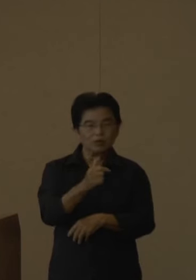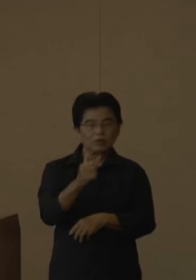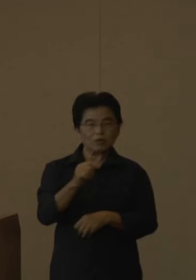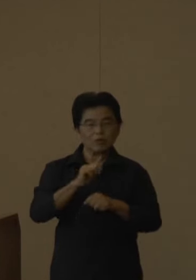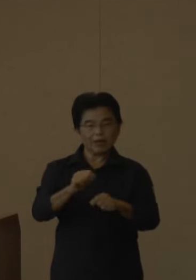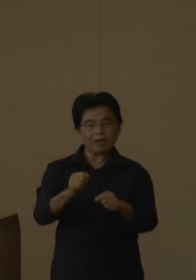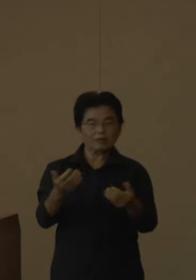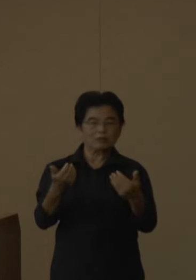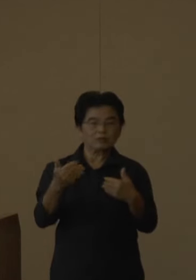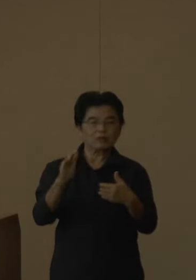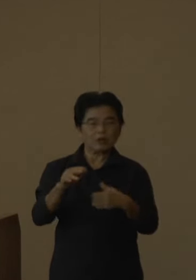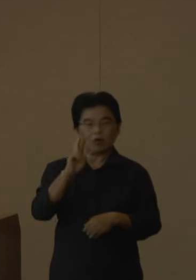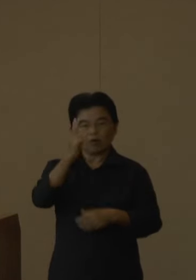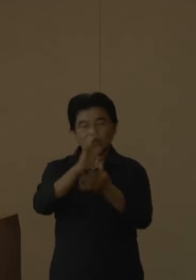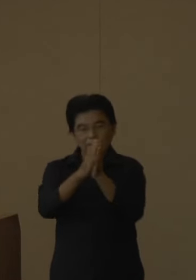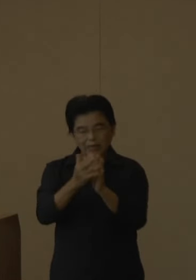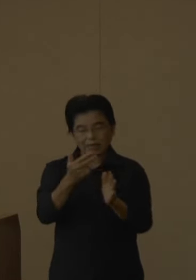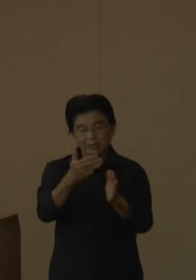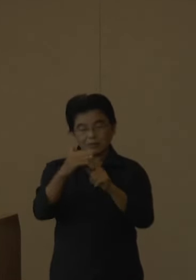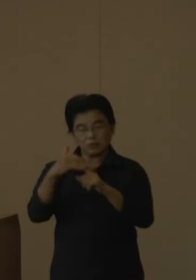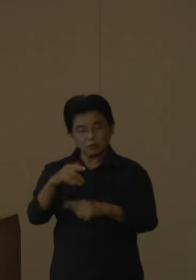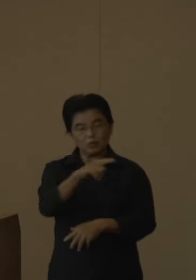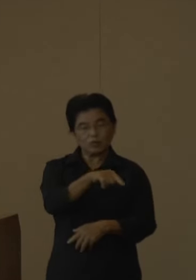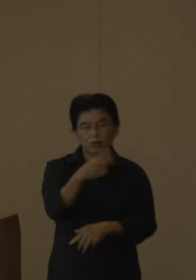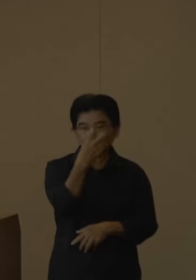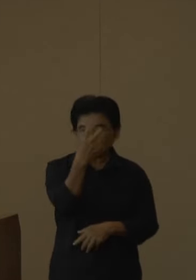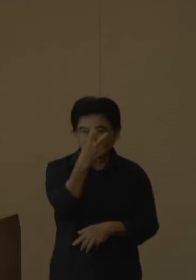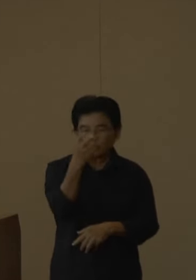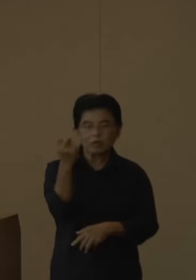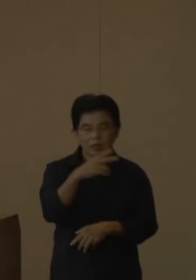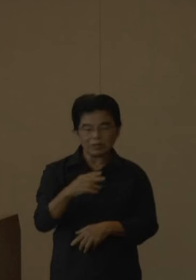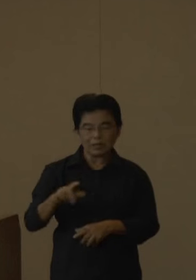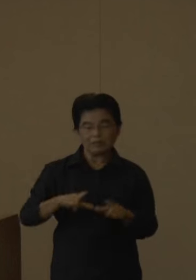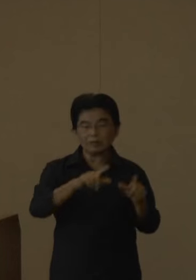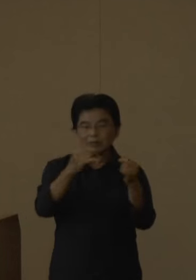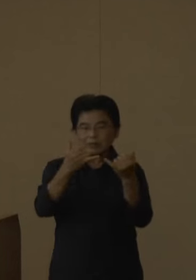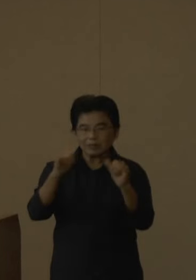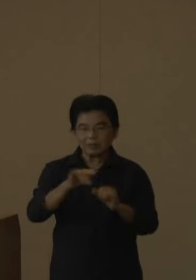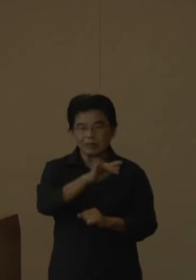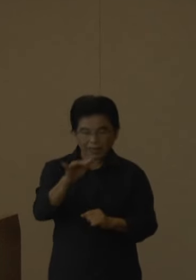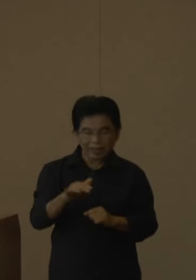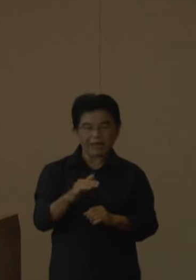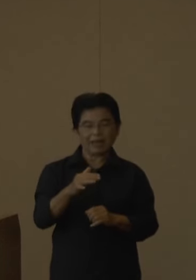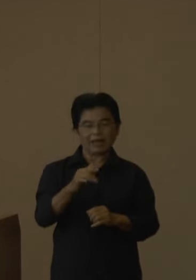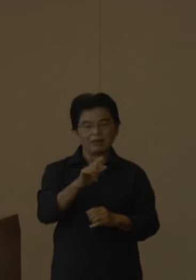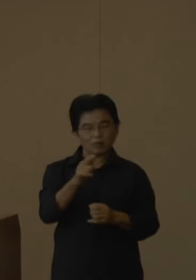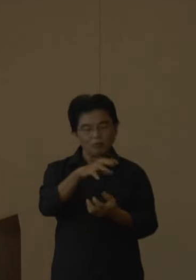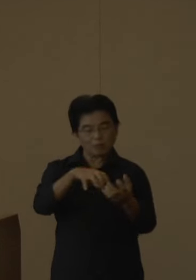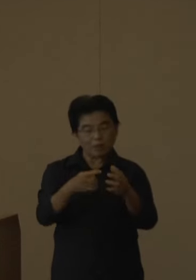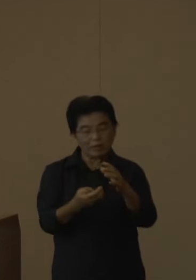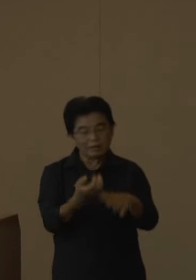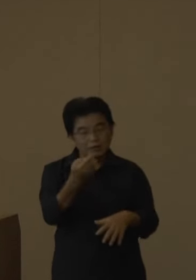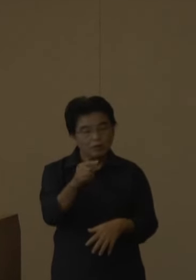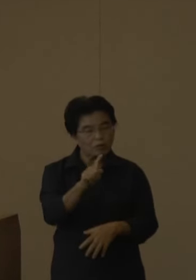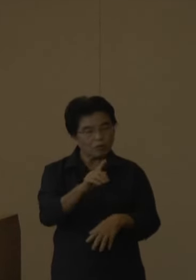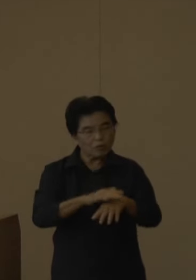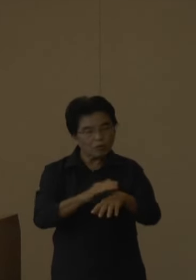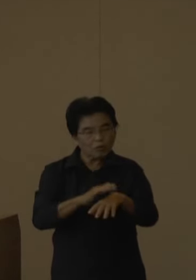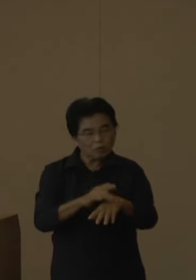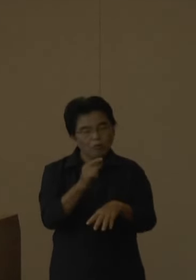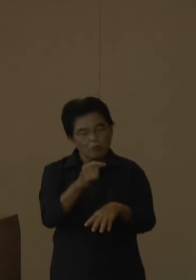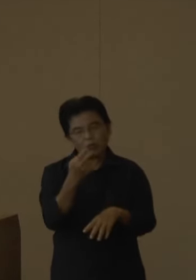必要であり、沖縄県や市町村による調査のほか、住民の皆様による被害状況の市町村への申告も